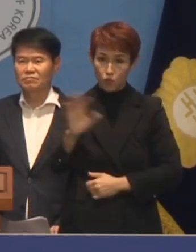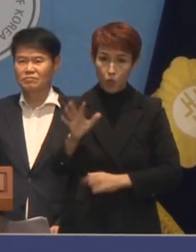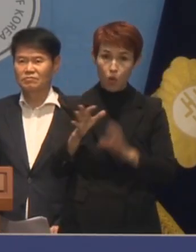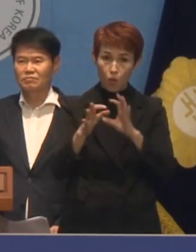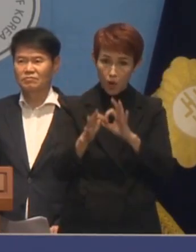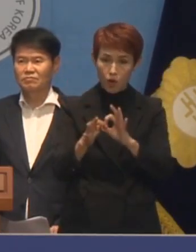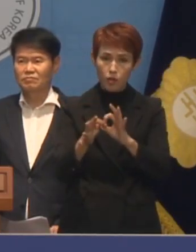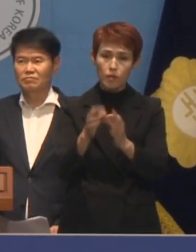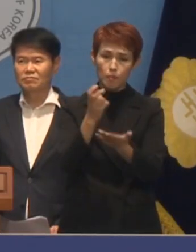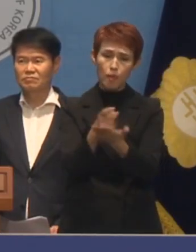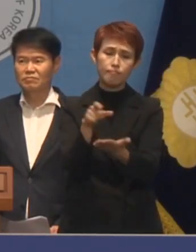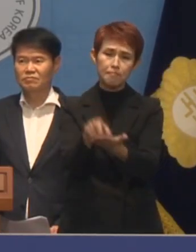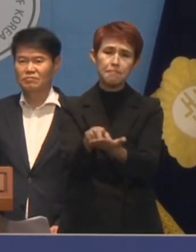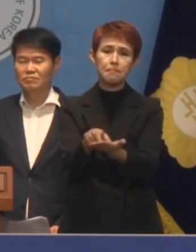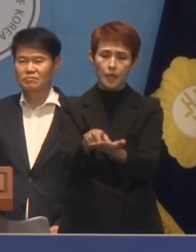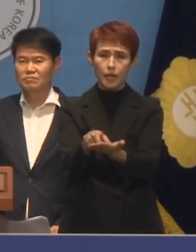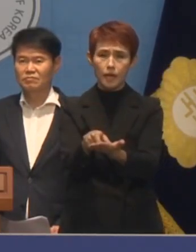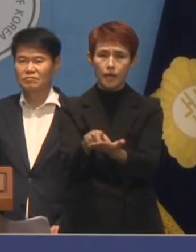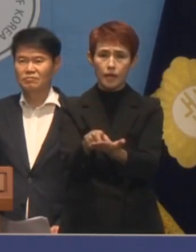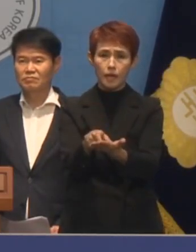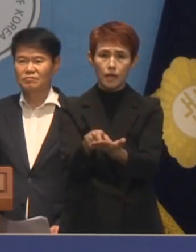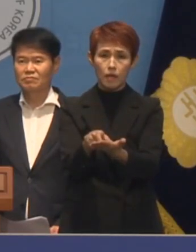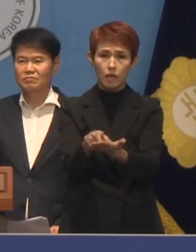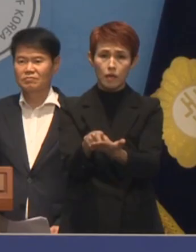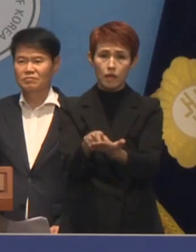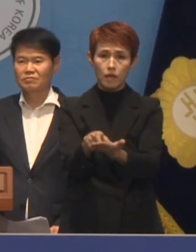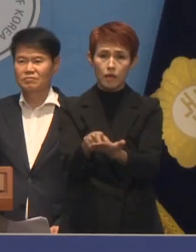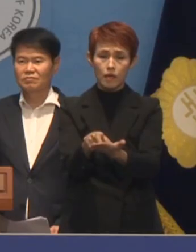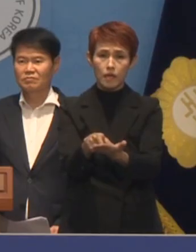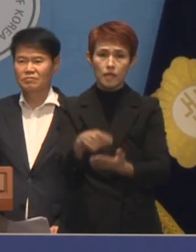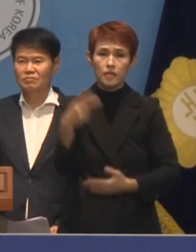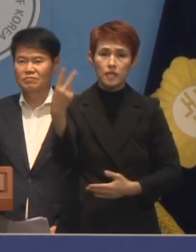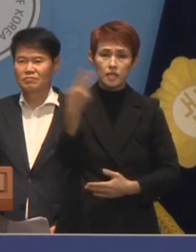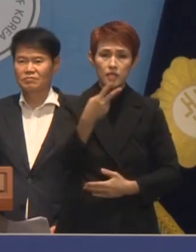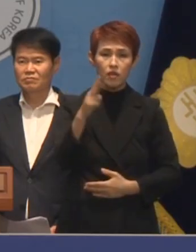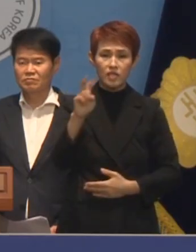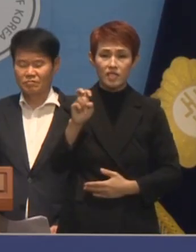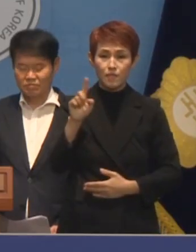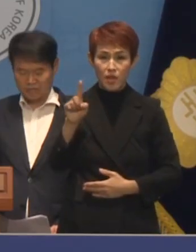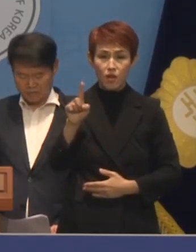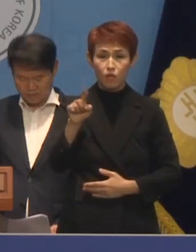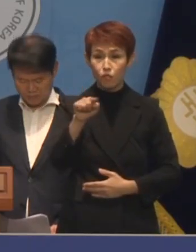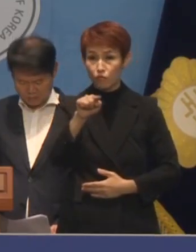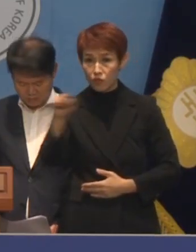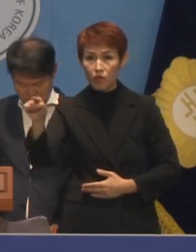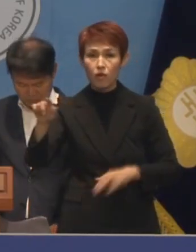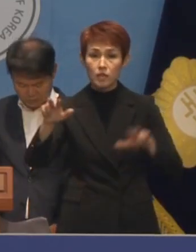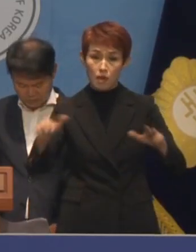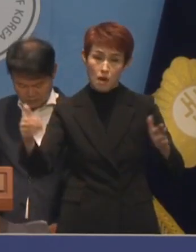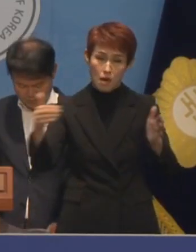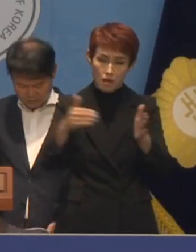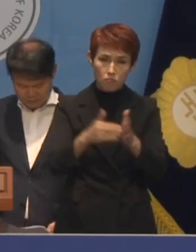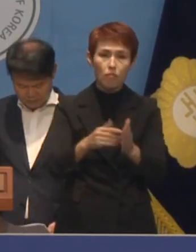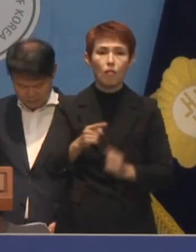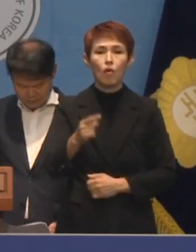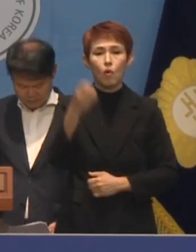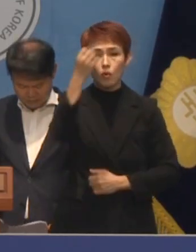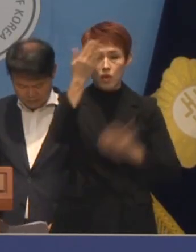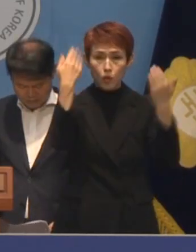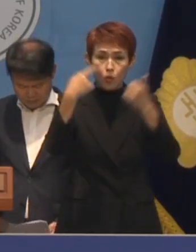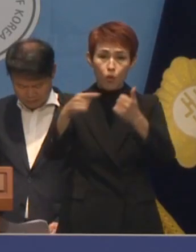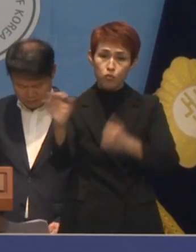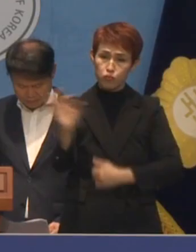근거를 마련하였습니다. 이 법에 따라 2021년부터 전면 고등학교